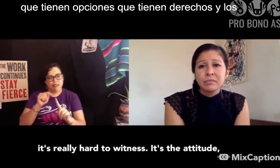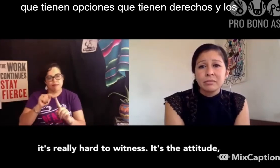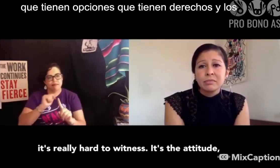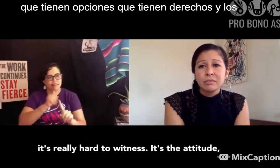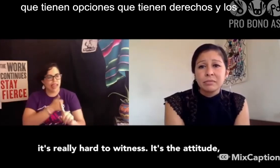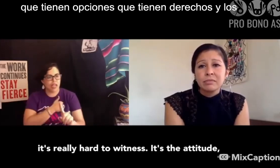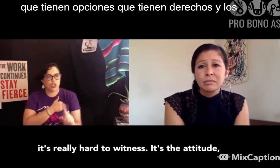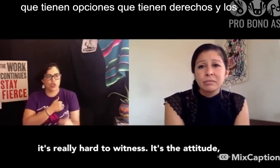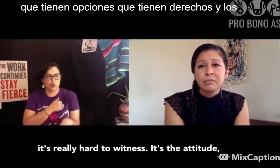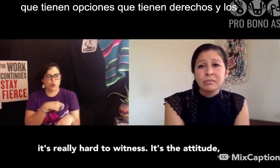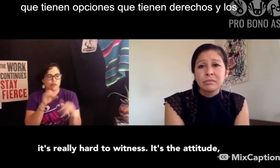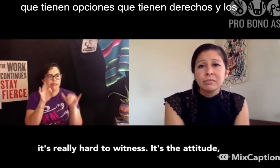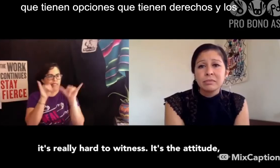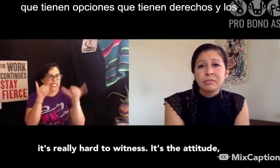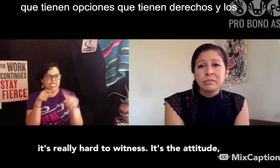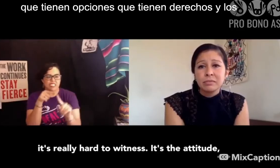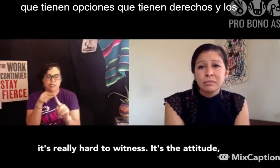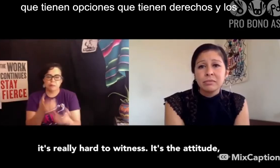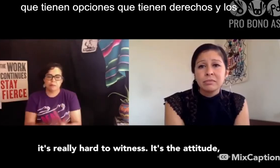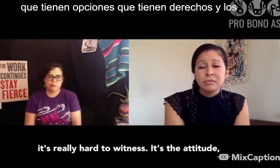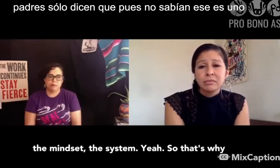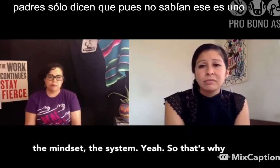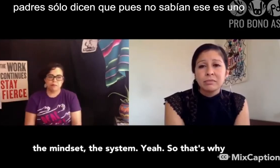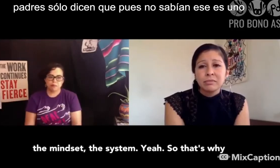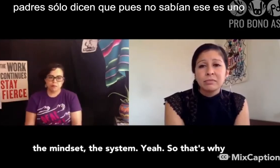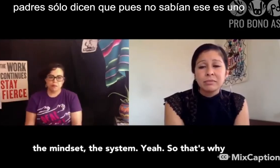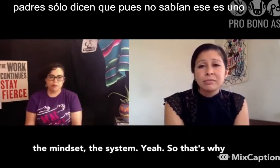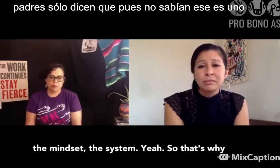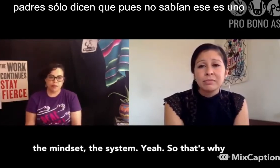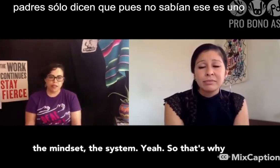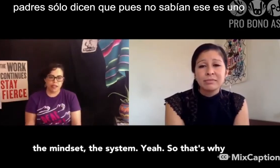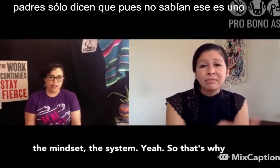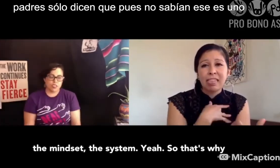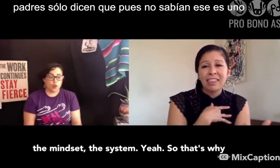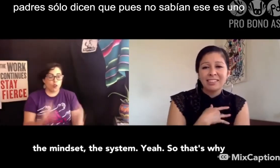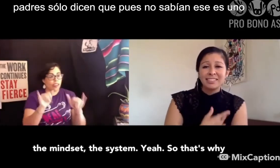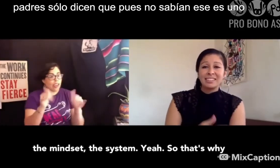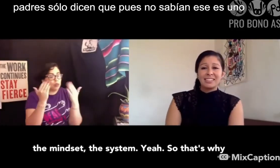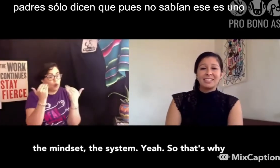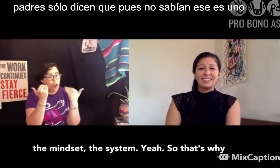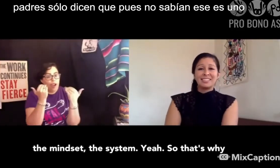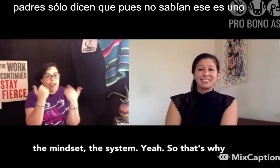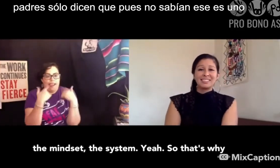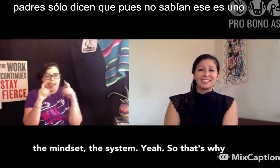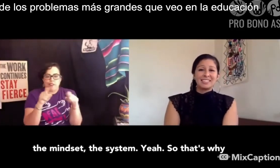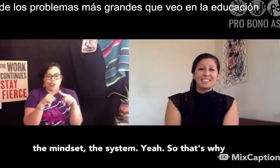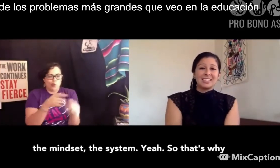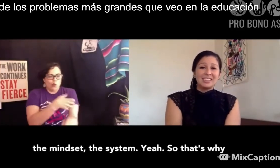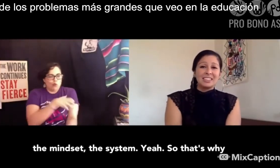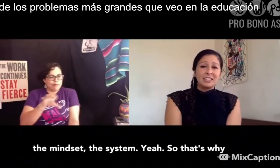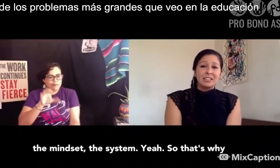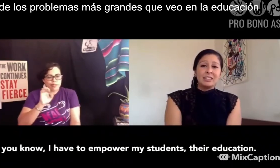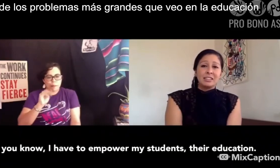que tienen opciones, que tienen derechos y los padres solo dicen que pues no sabían. Ese es uno de